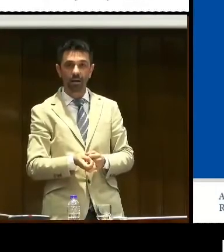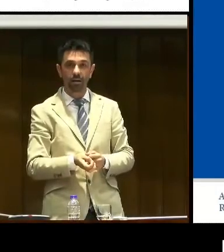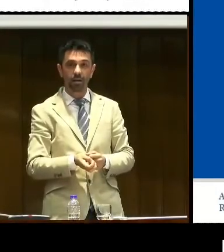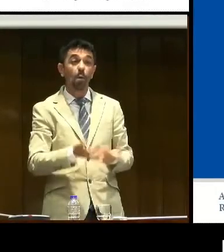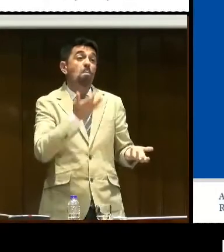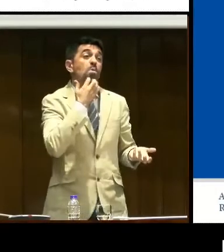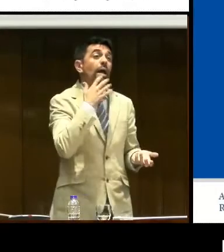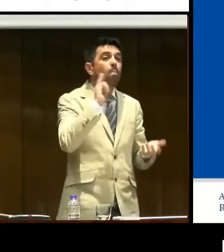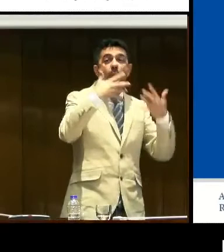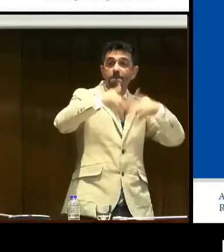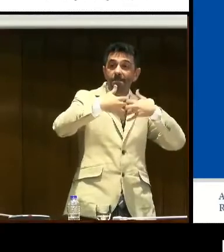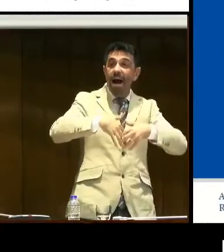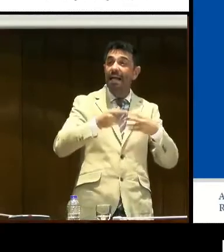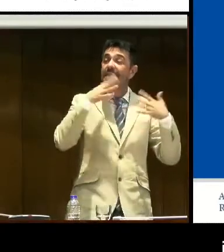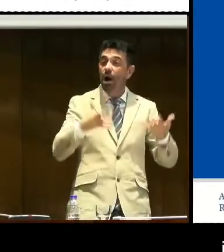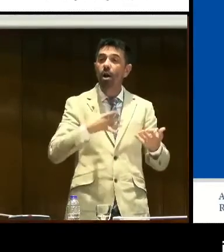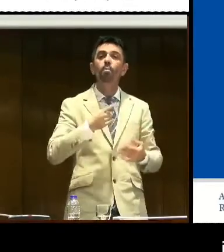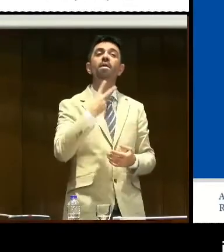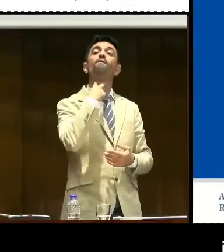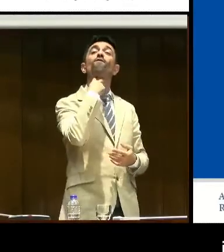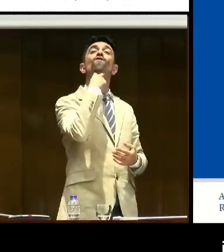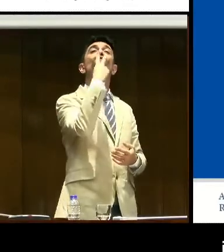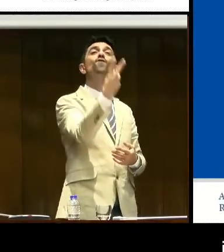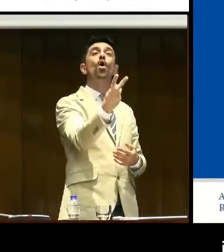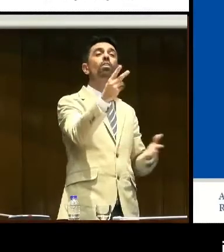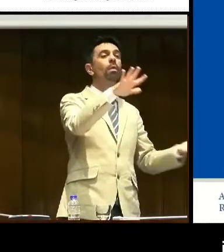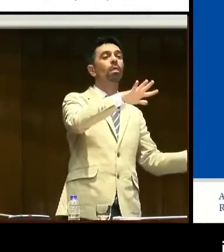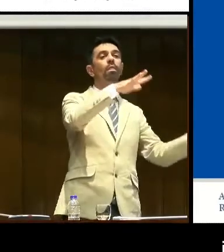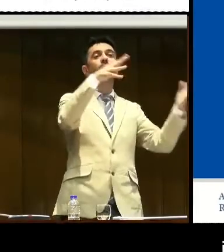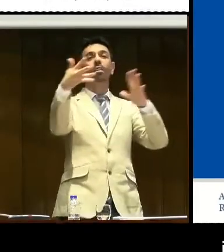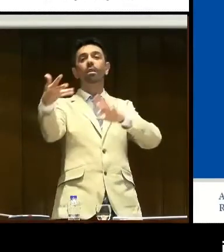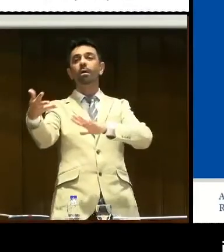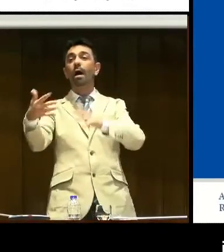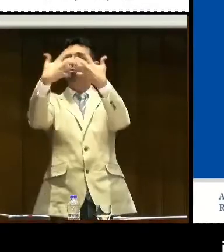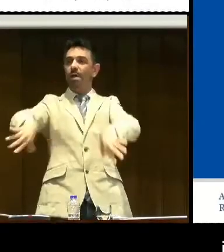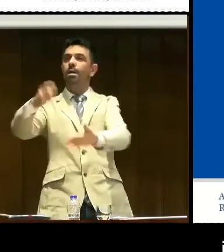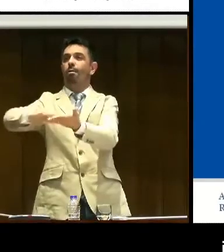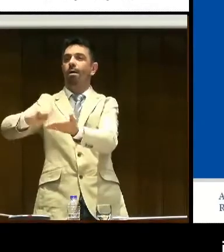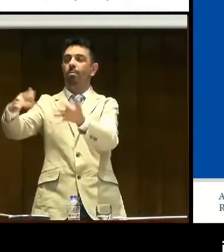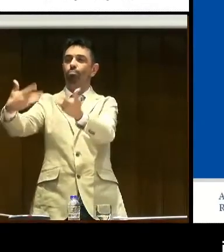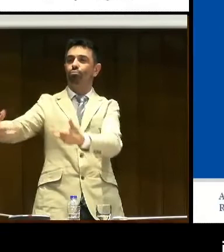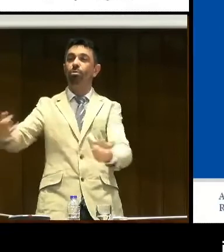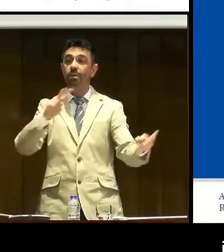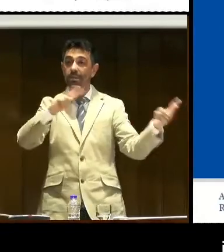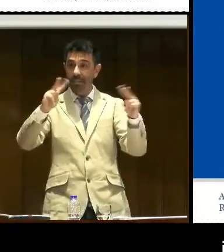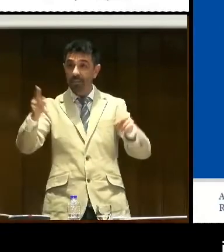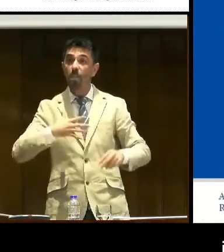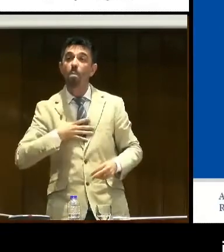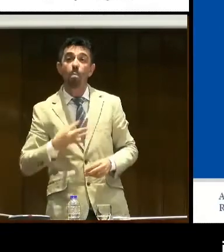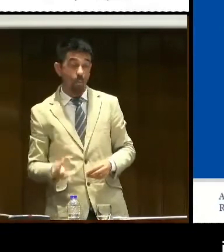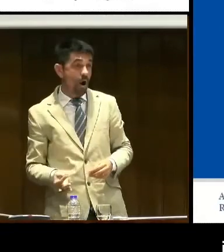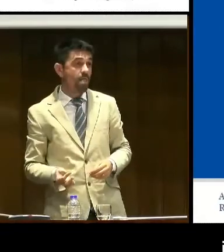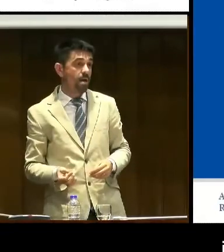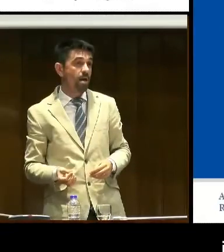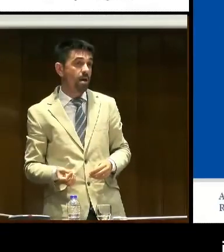Los reconocedores de voz convierten la señal acústica en señal escrita. Mediante